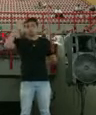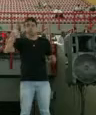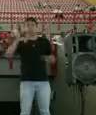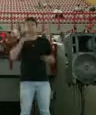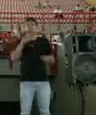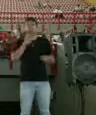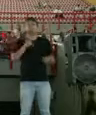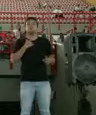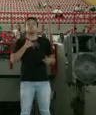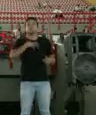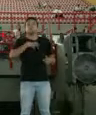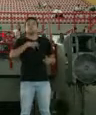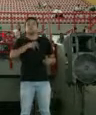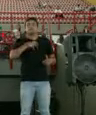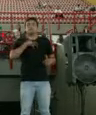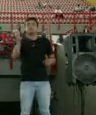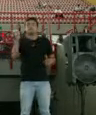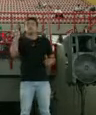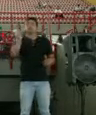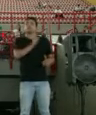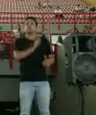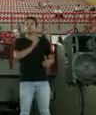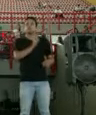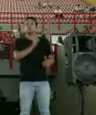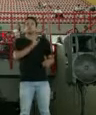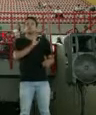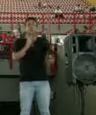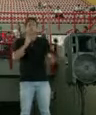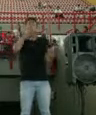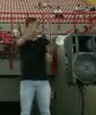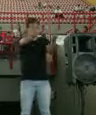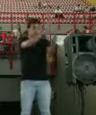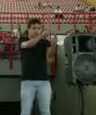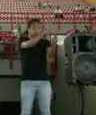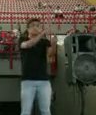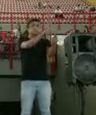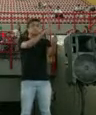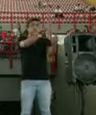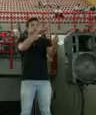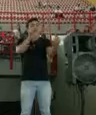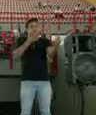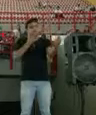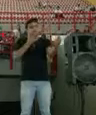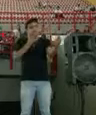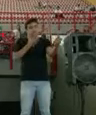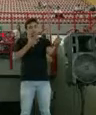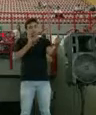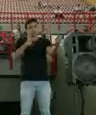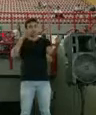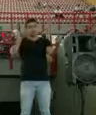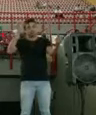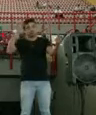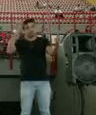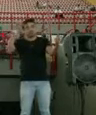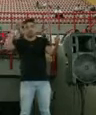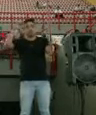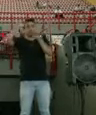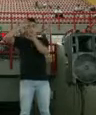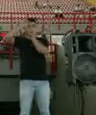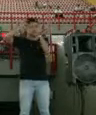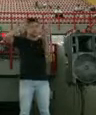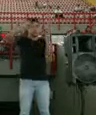a vontade que você tem de conquistar algo. O objetivo é quando você transforma esse